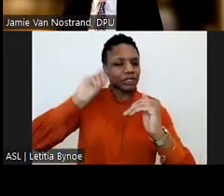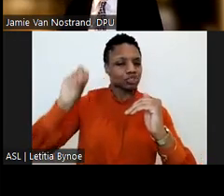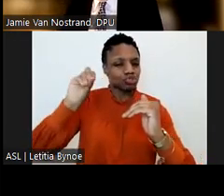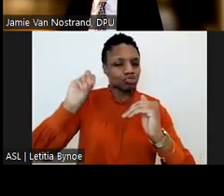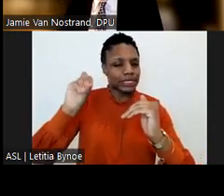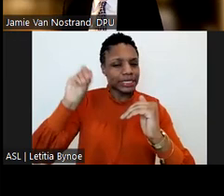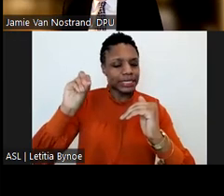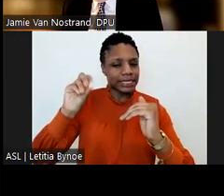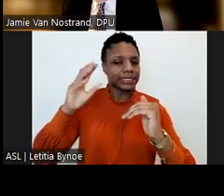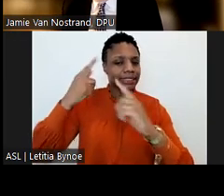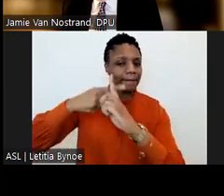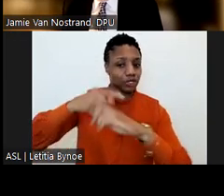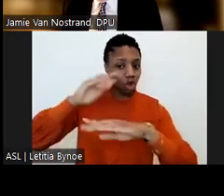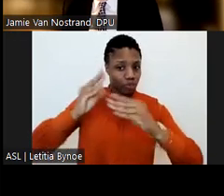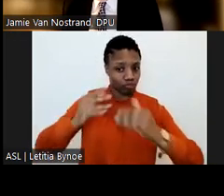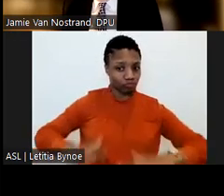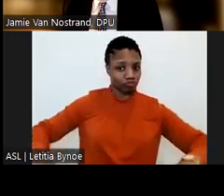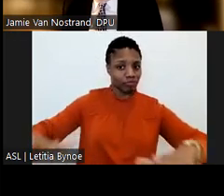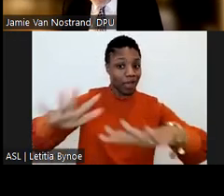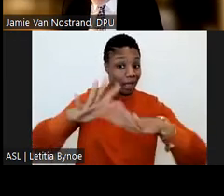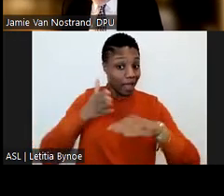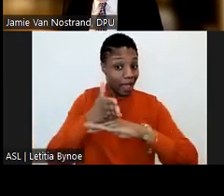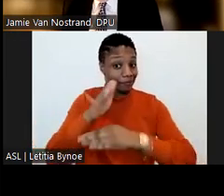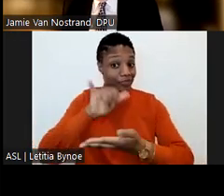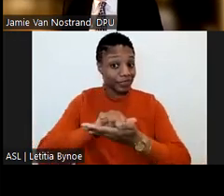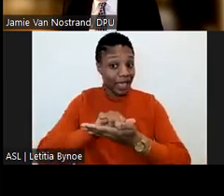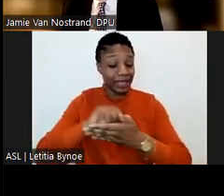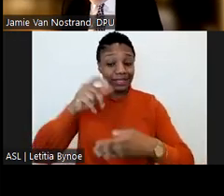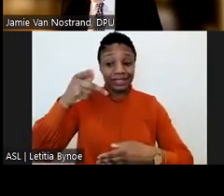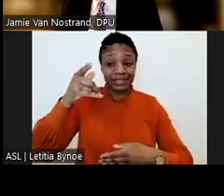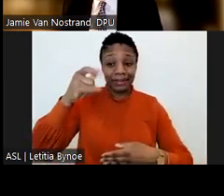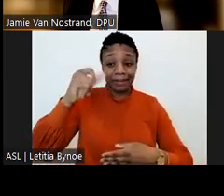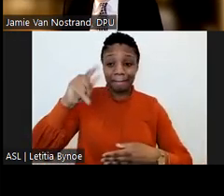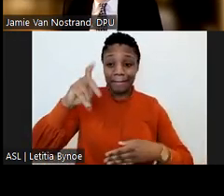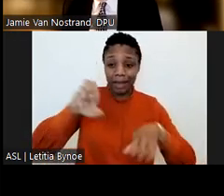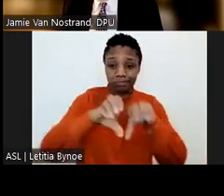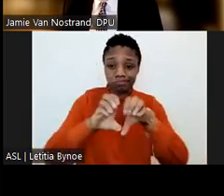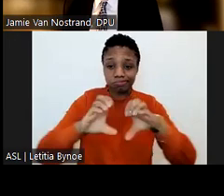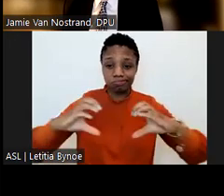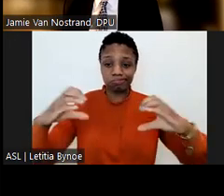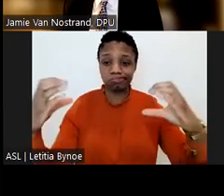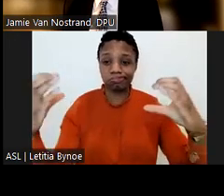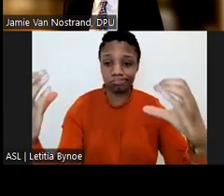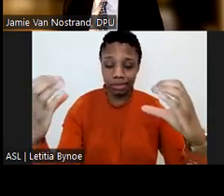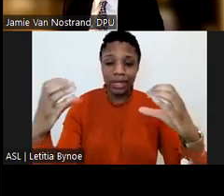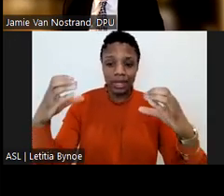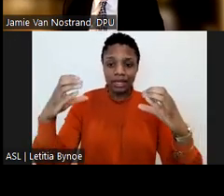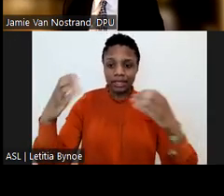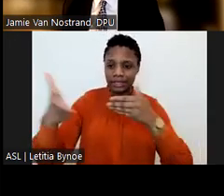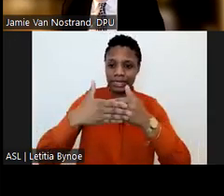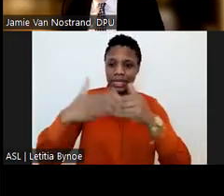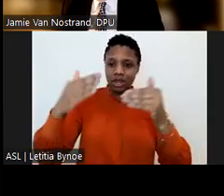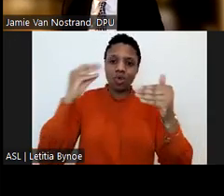este donde podemos estar tratando de ver cómo se ponen los la